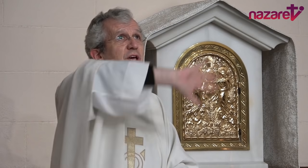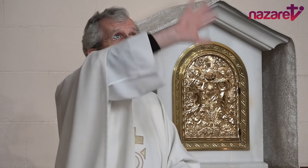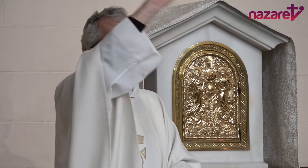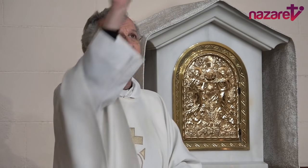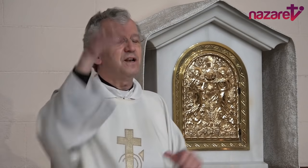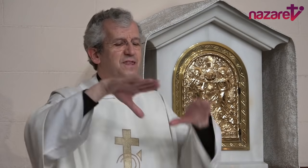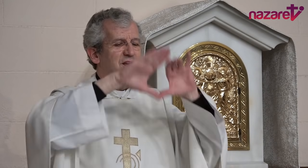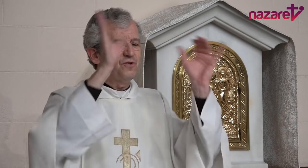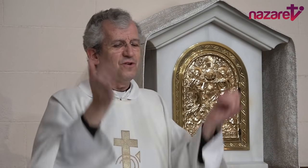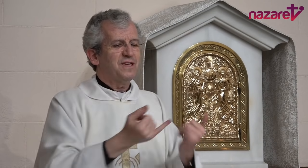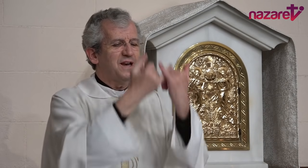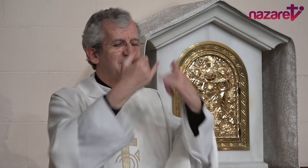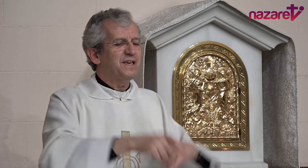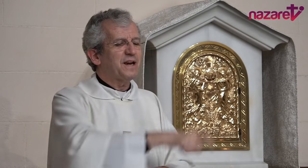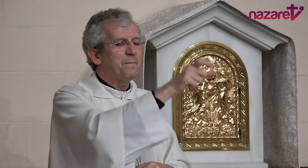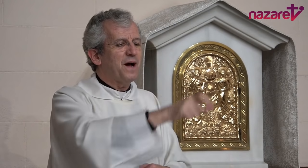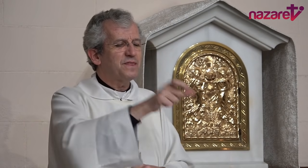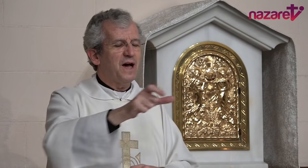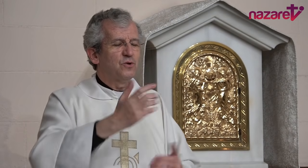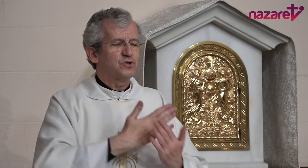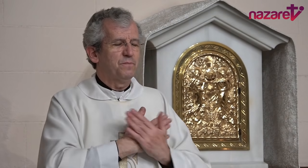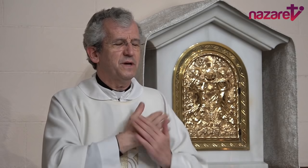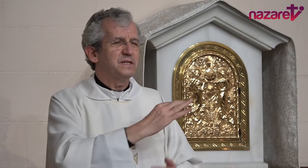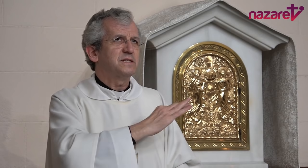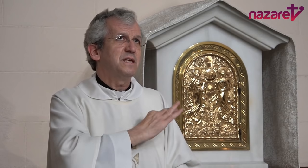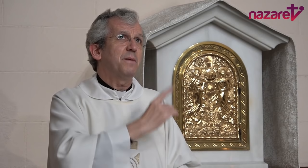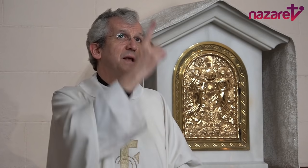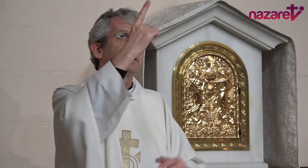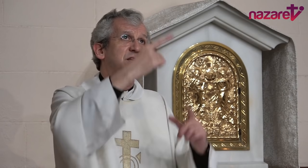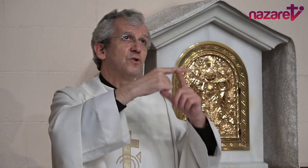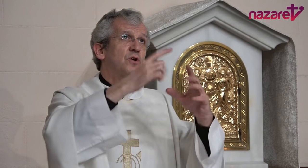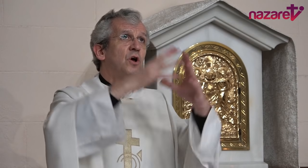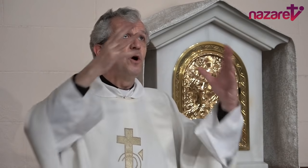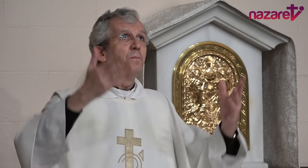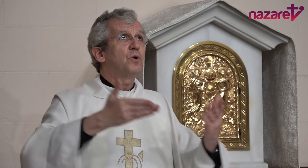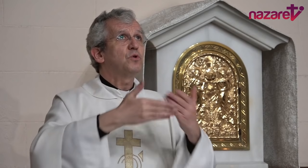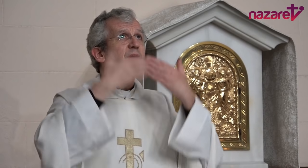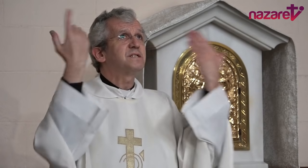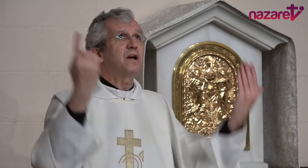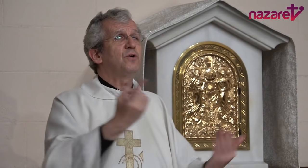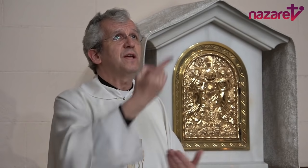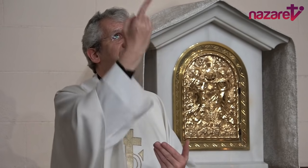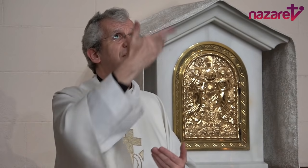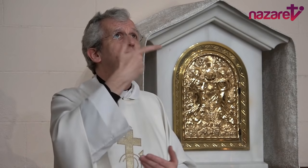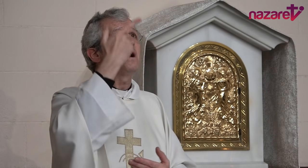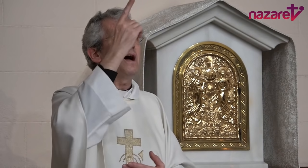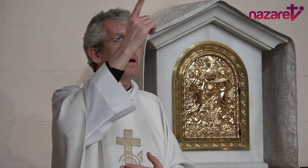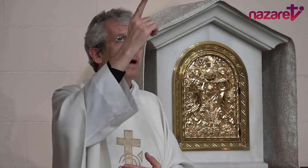Gloria a Dios en el cielo y en la tierra paz a los hombres que ama el Señor. Por tu inmensa gloria te